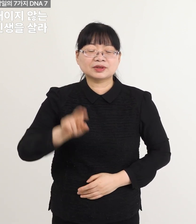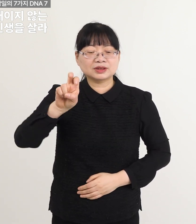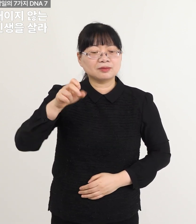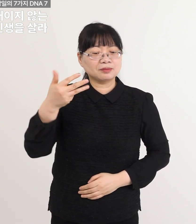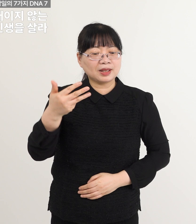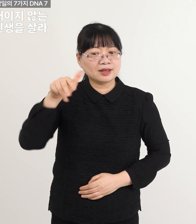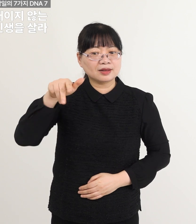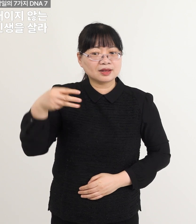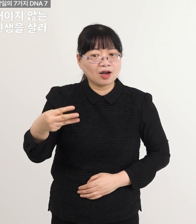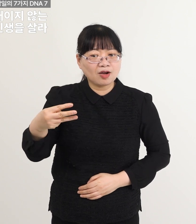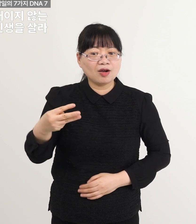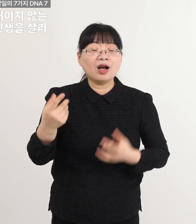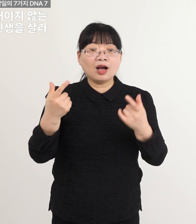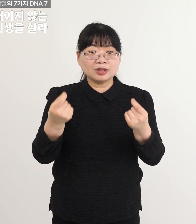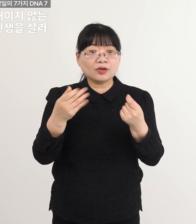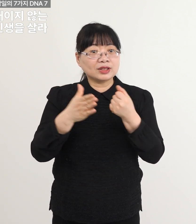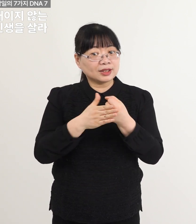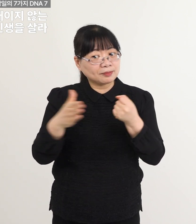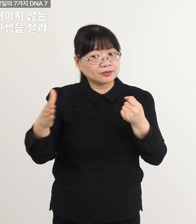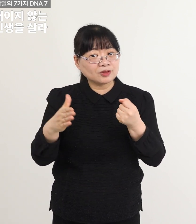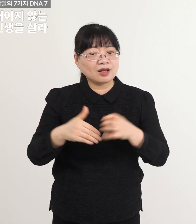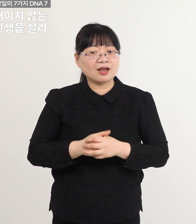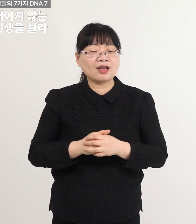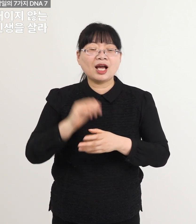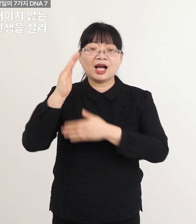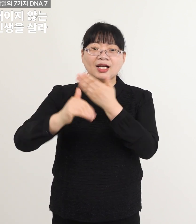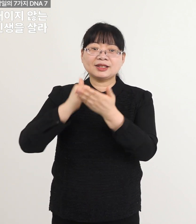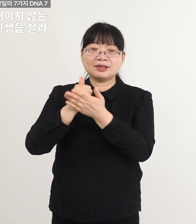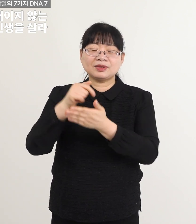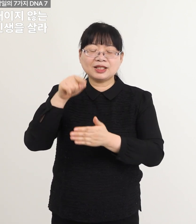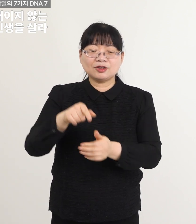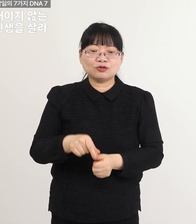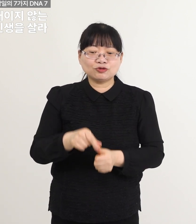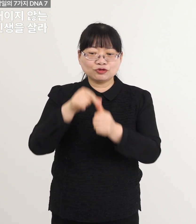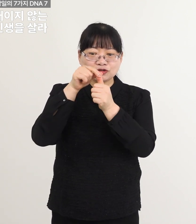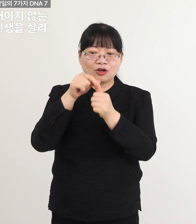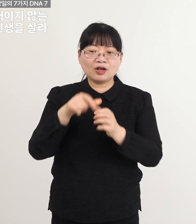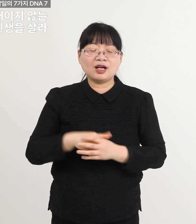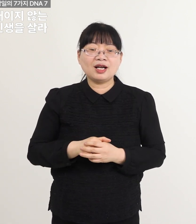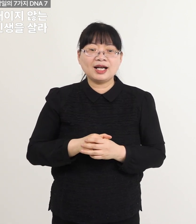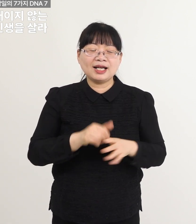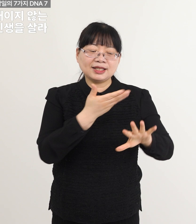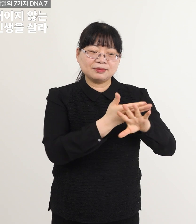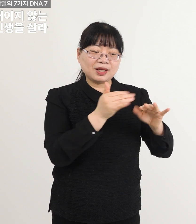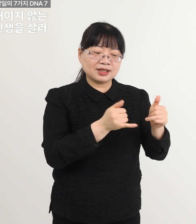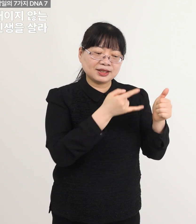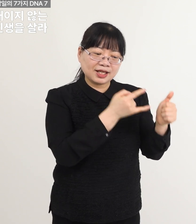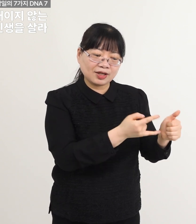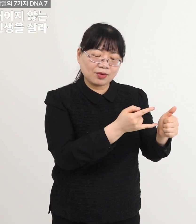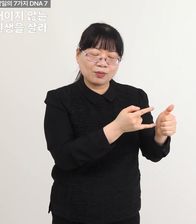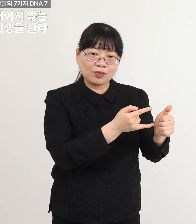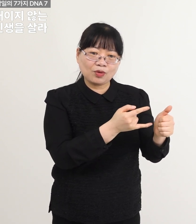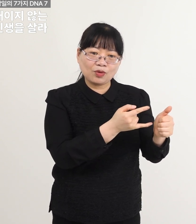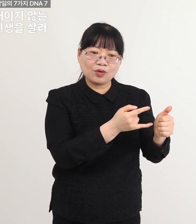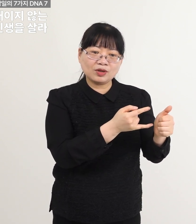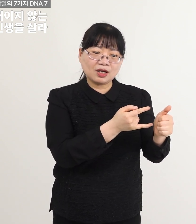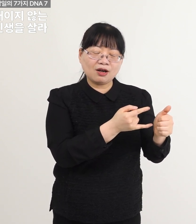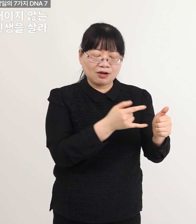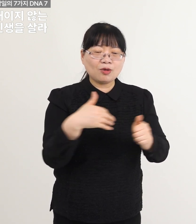28절. 그런즉 하나님의 이 구원이 이방인에게로 보내어진 줄